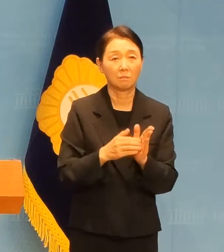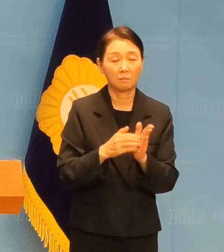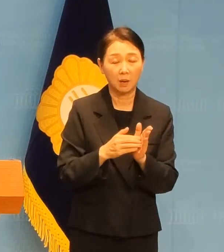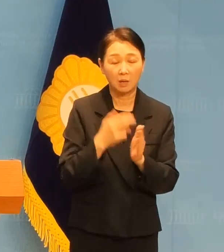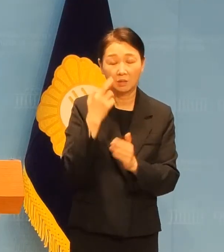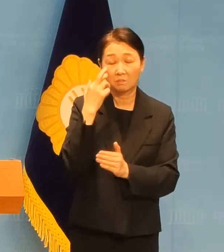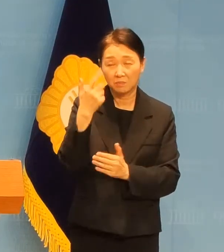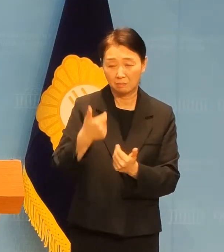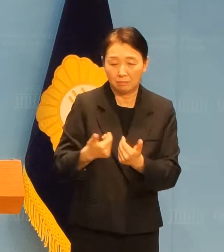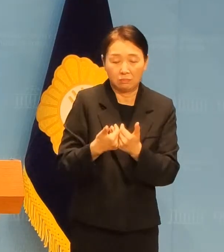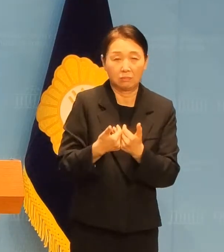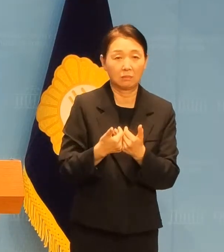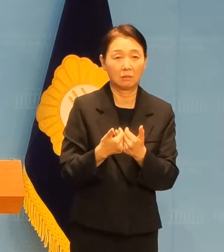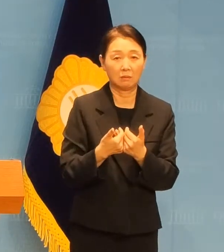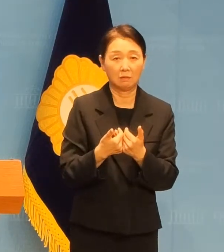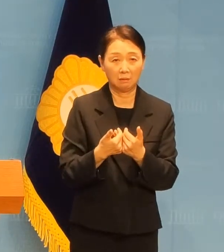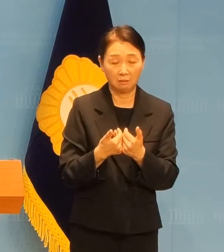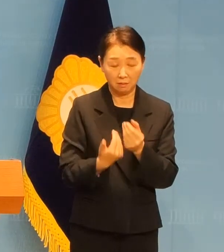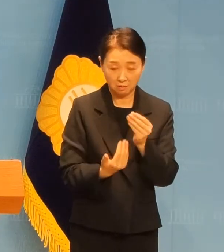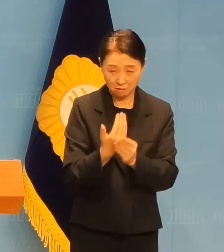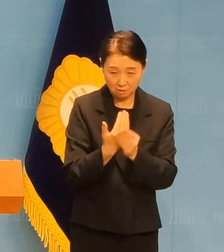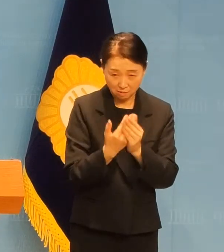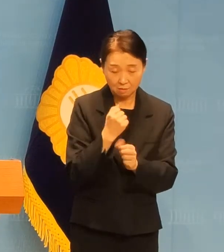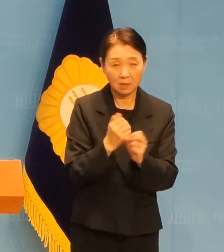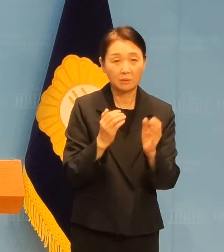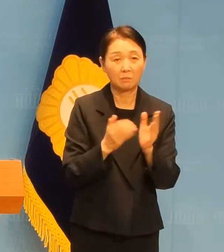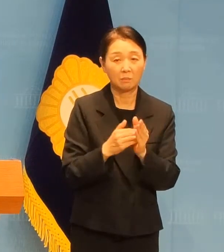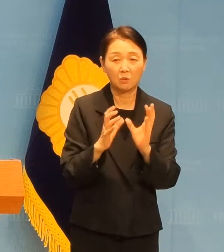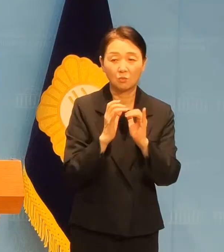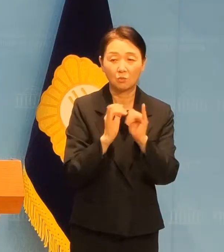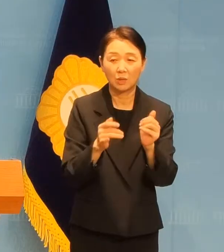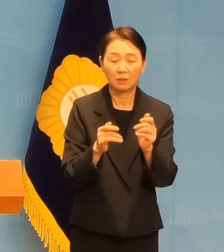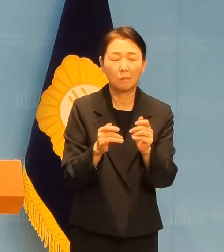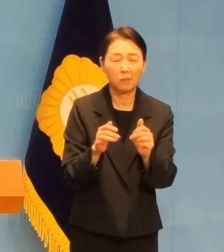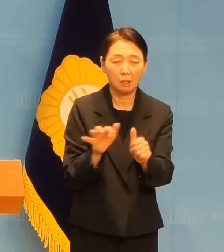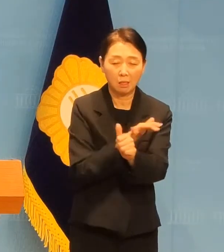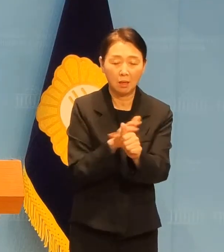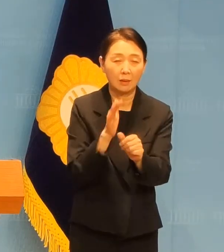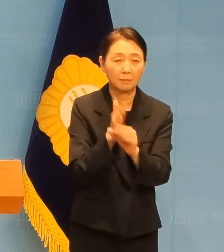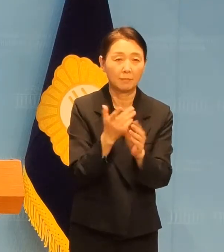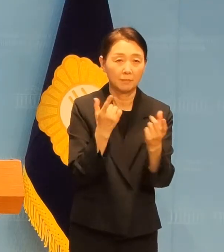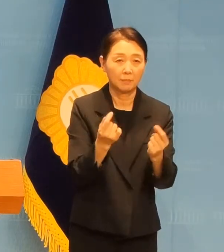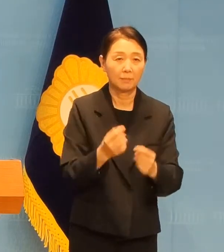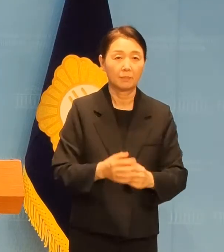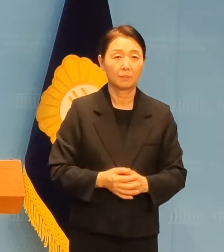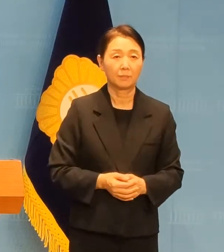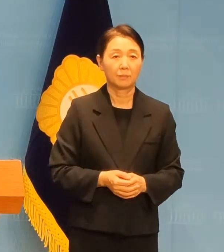반미 감정을 유발하며 국민을 호도하는 자충수를 두고 있습니다.